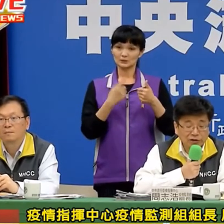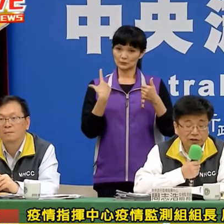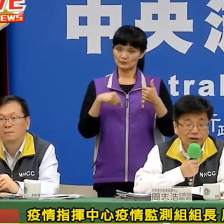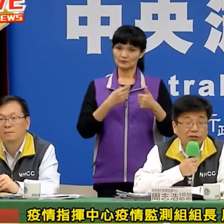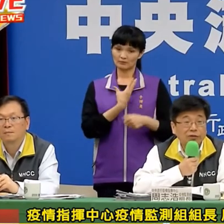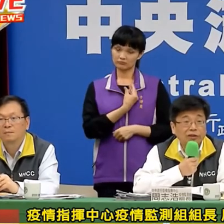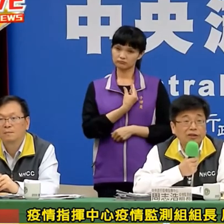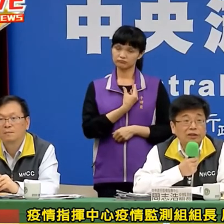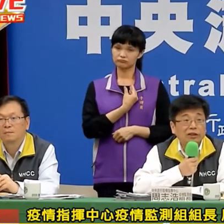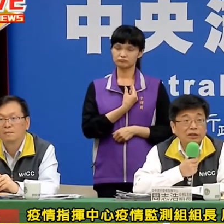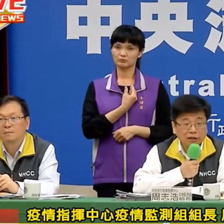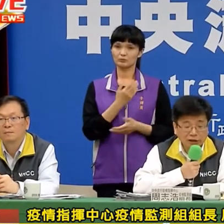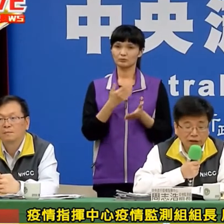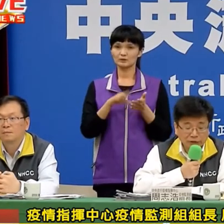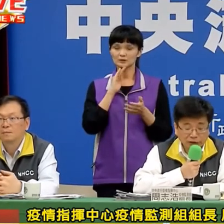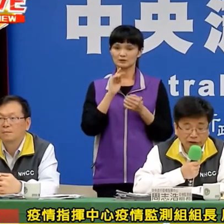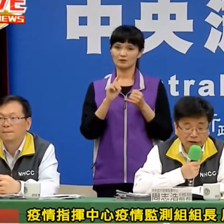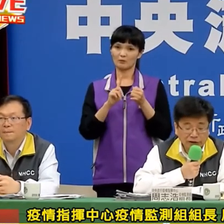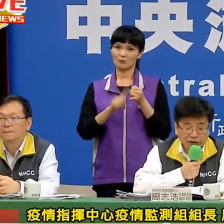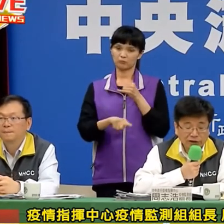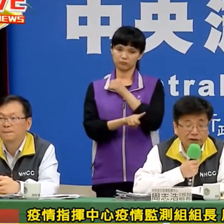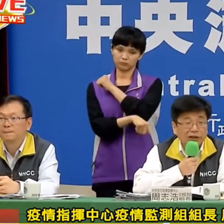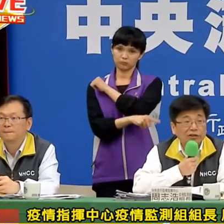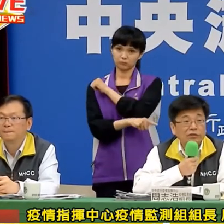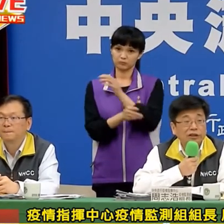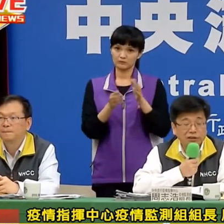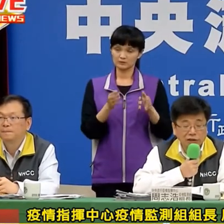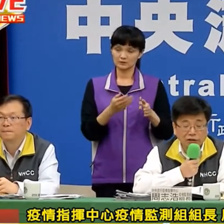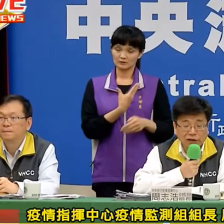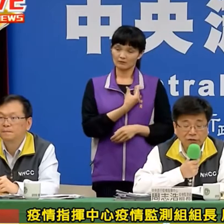末期的心脏衰竭了。那虽